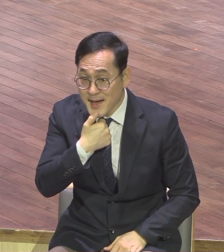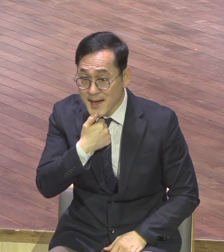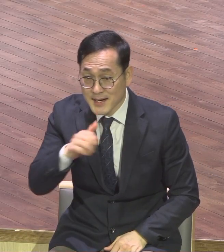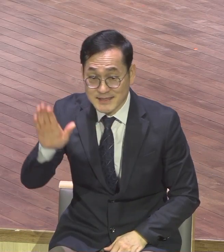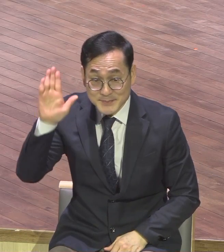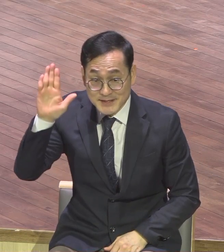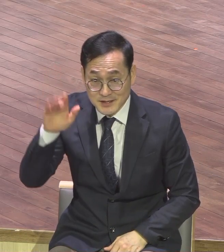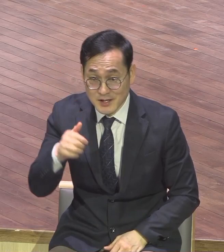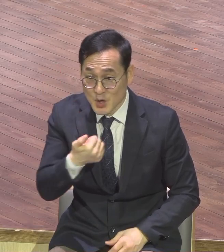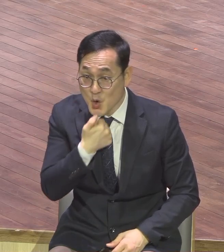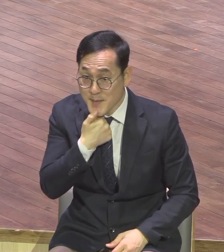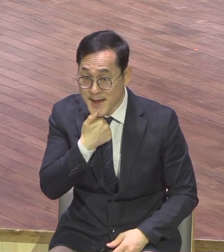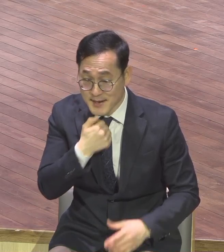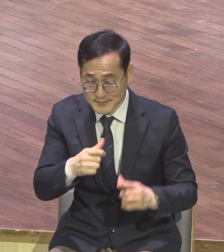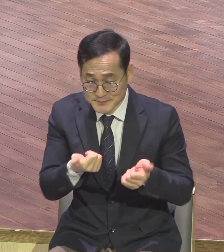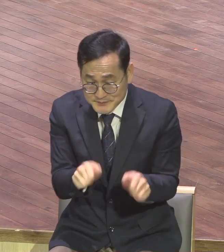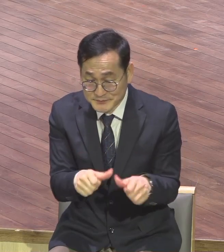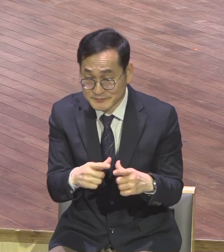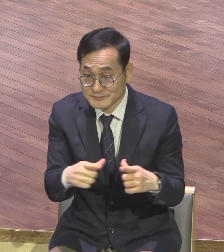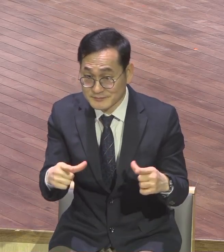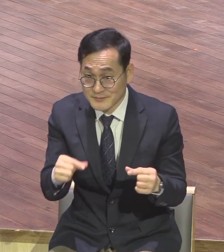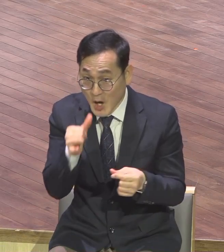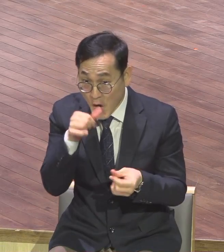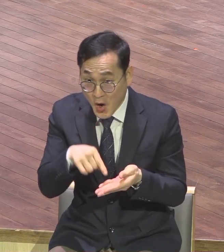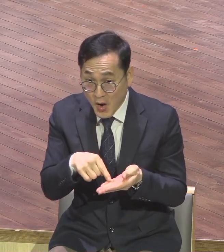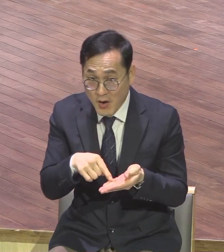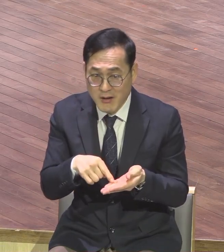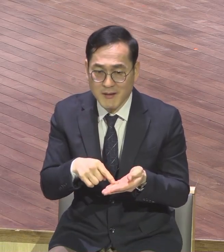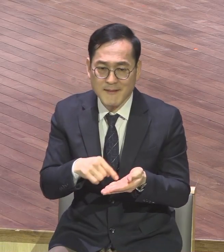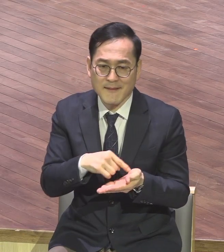그러면요. 완전히 다릅니다. 대우가